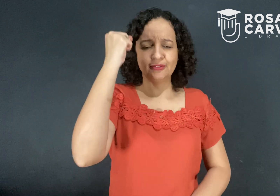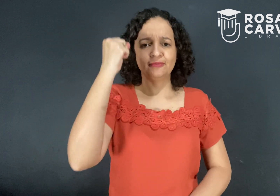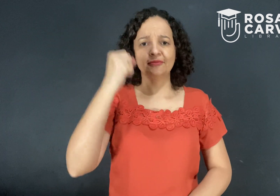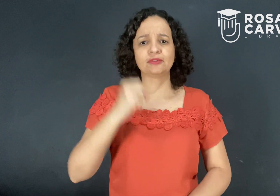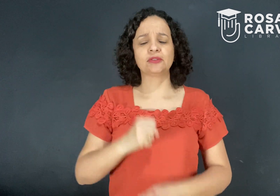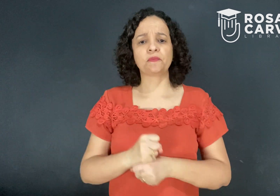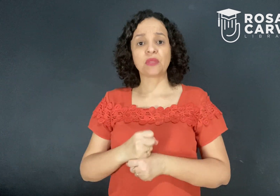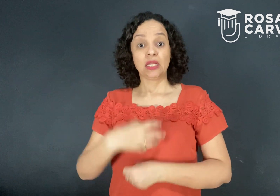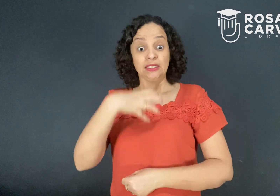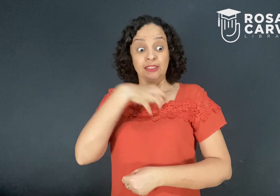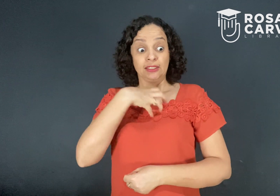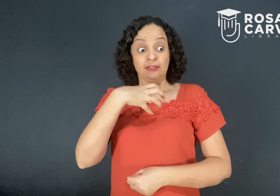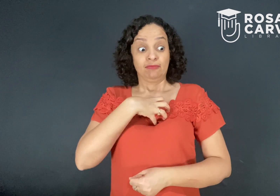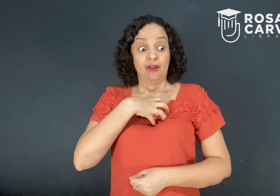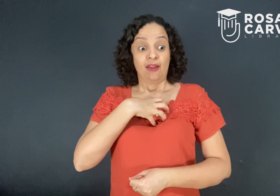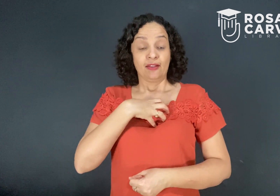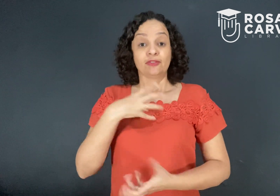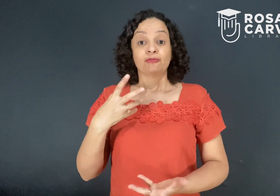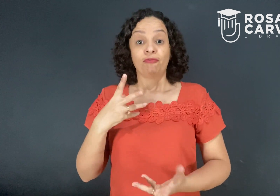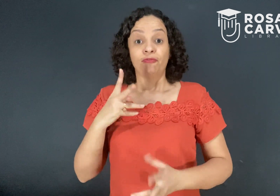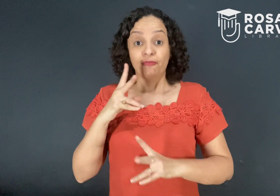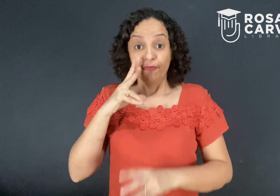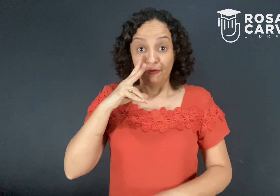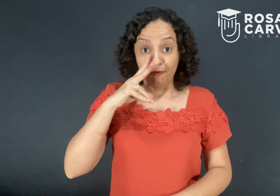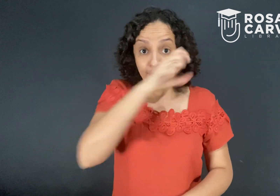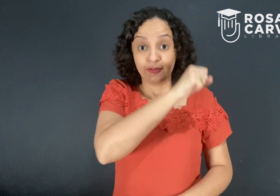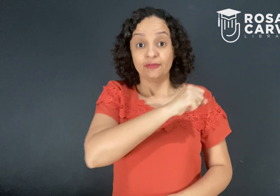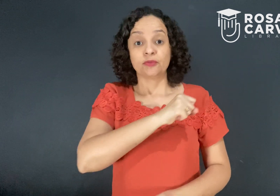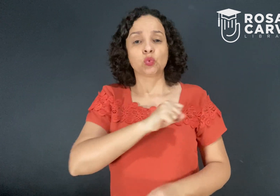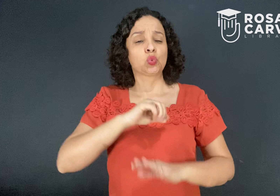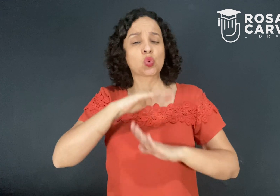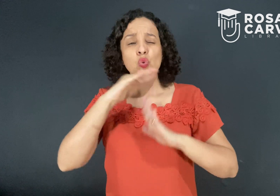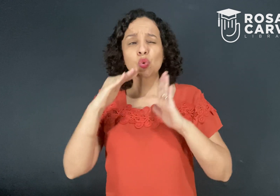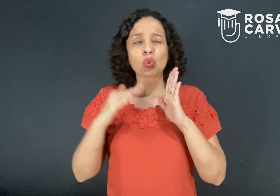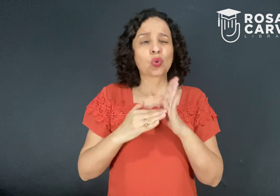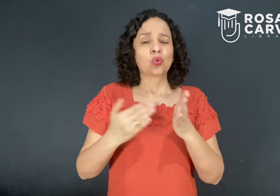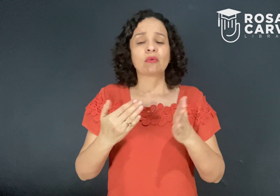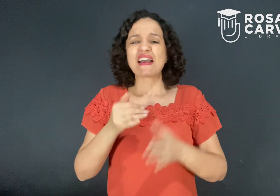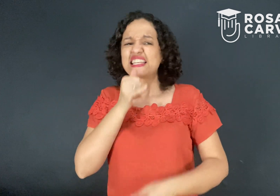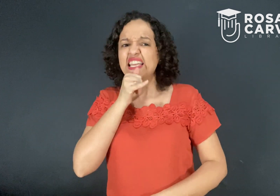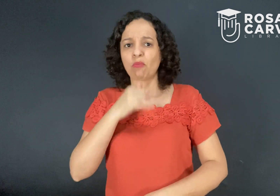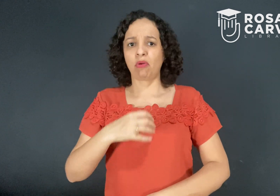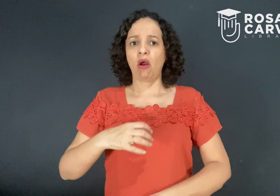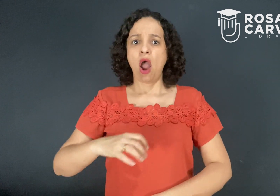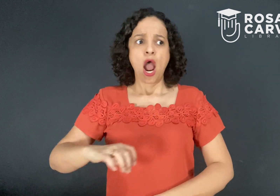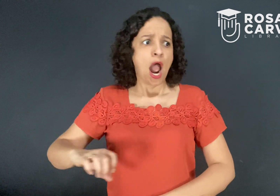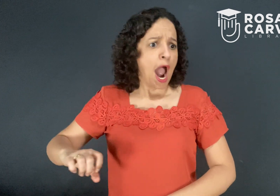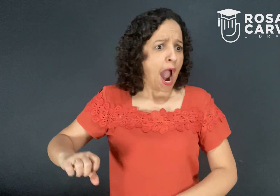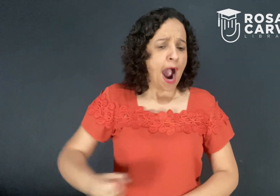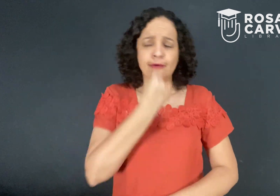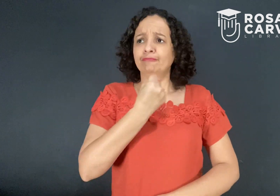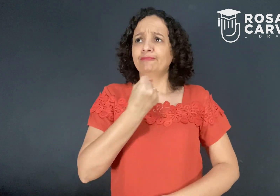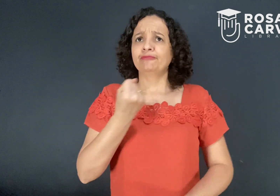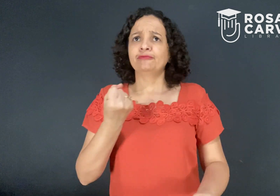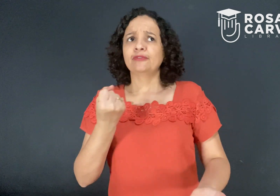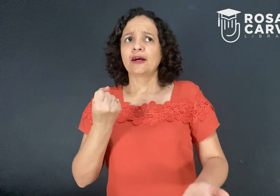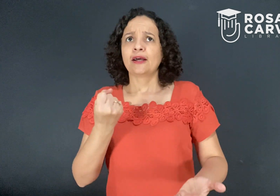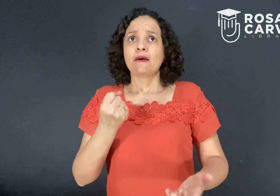Os sentimentos também são muito fortes. Tudo é muito intenso. Se tem raiva é muito, se está alegre